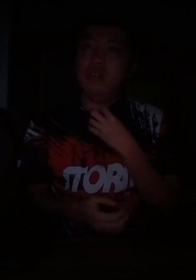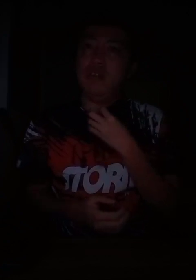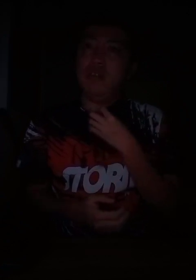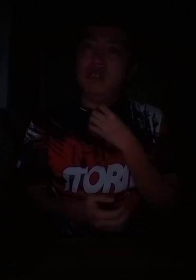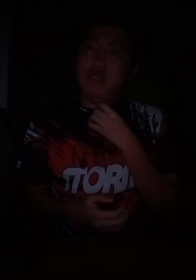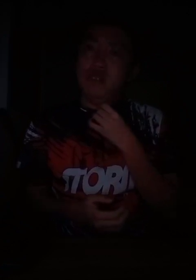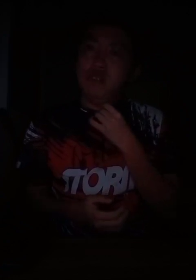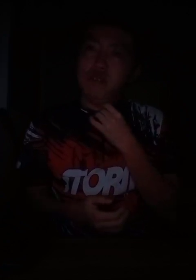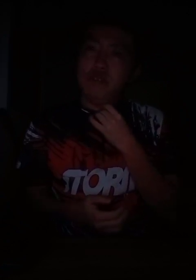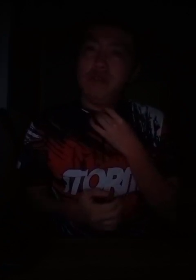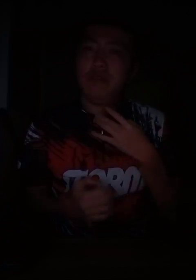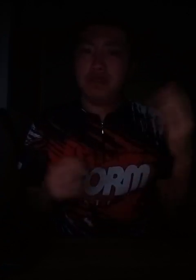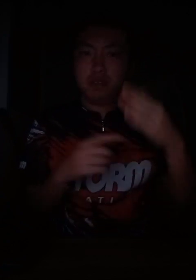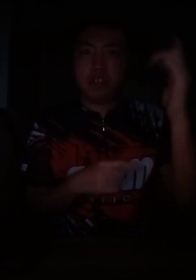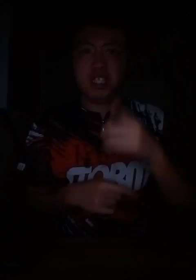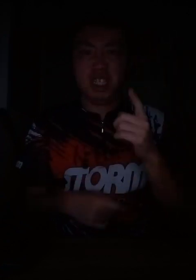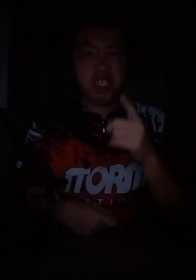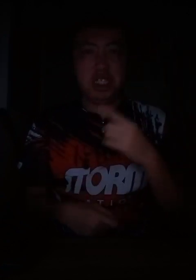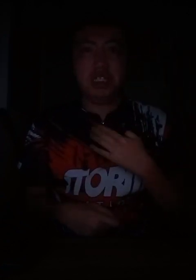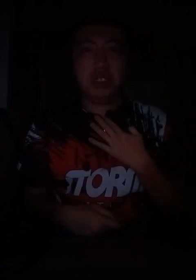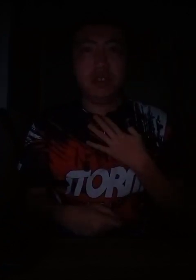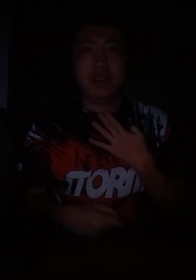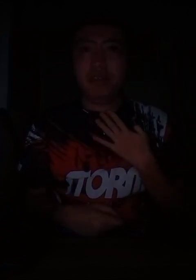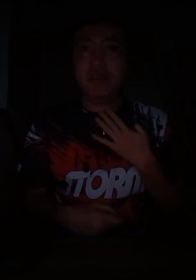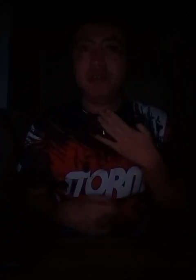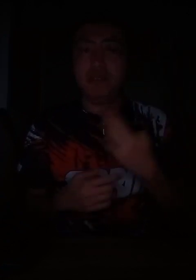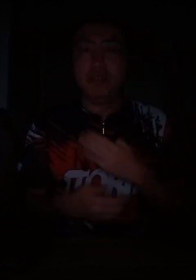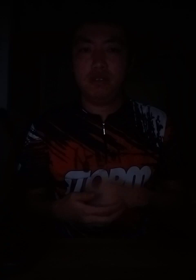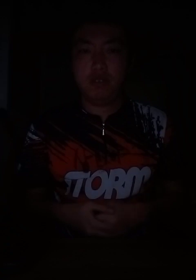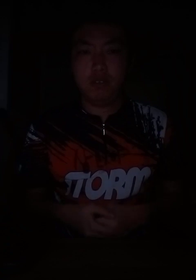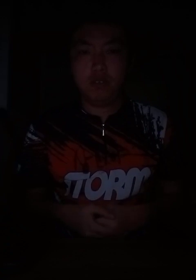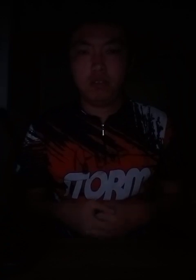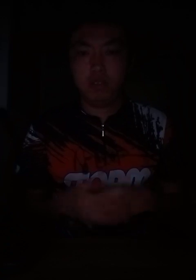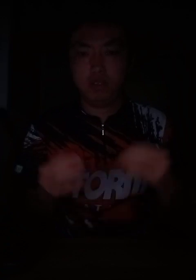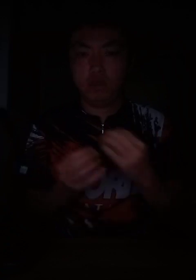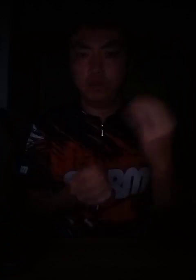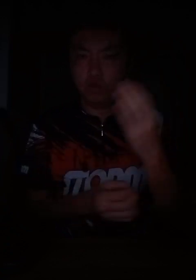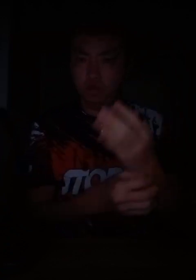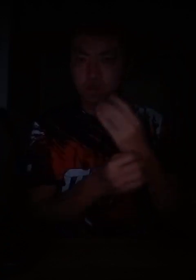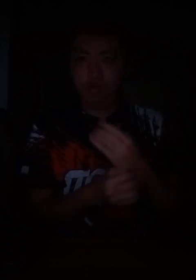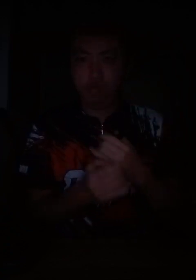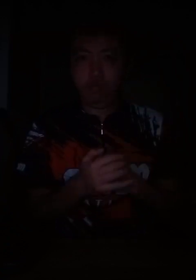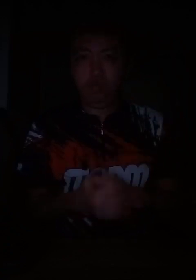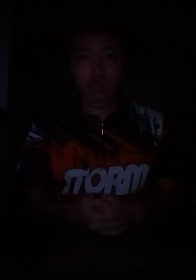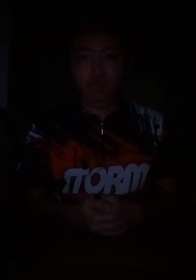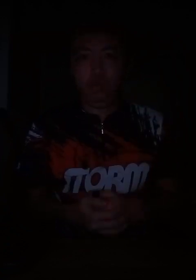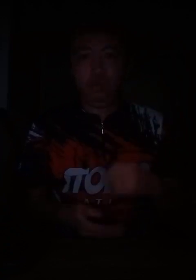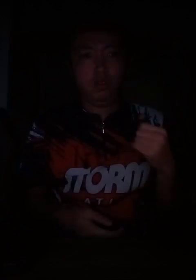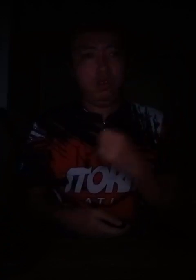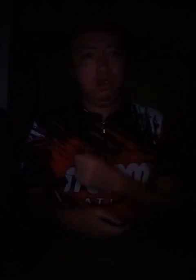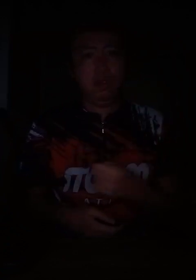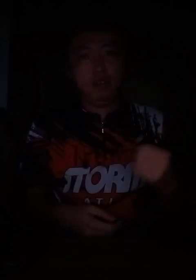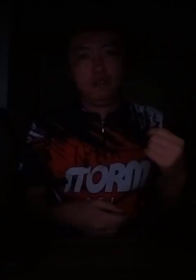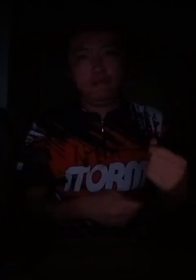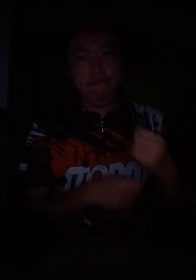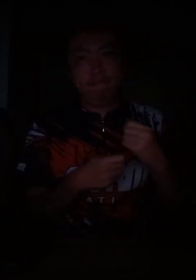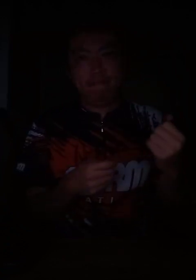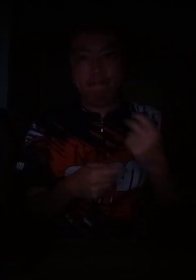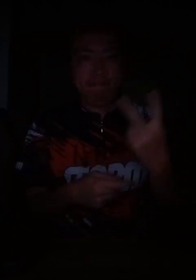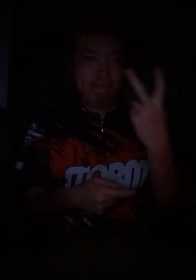남성에게 더 해코지를 하지는 않았다고 합니다. 야. 이 남성은 현장에서 체포가 됐고요. 경찰은 이 남성을 구금해서 조사하고 있습니다.